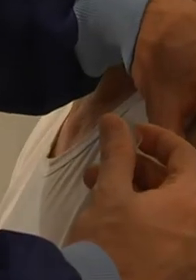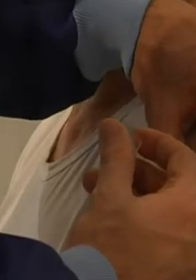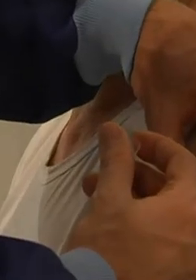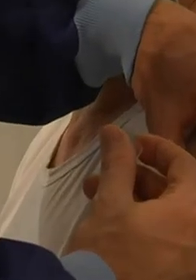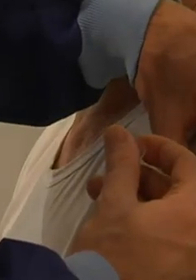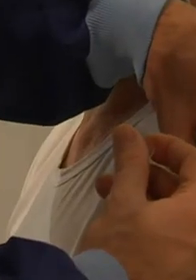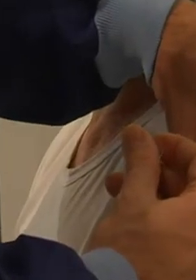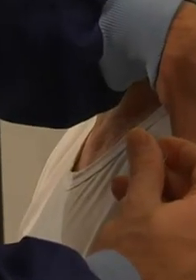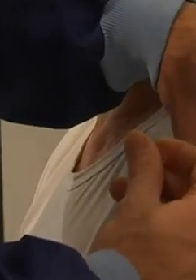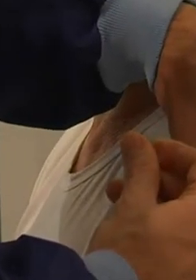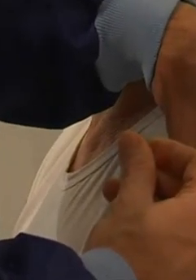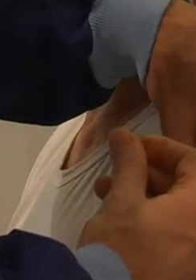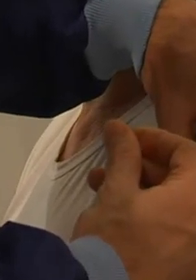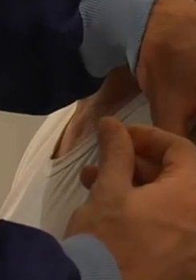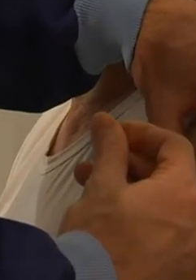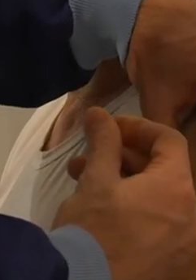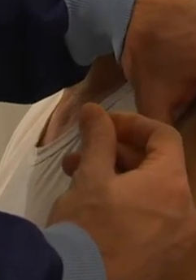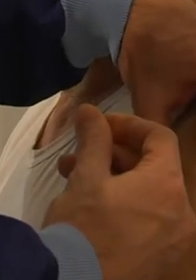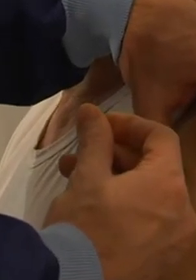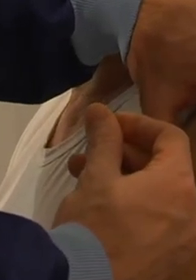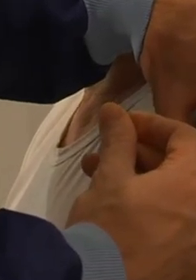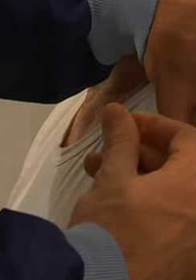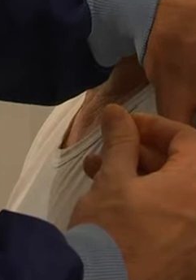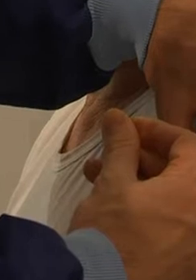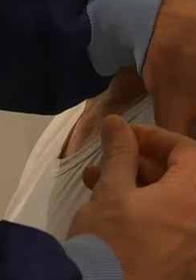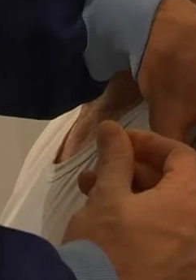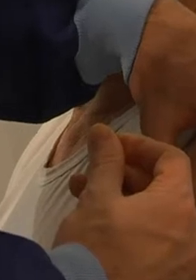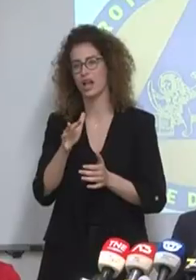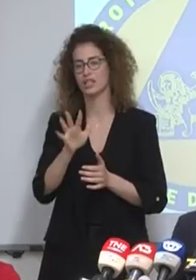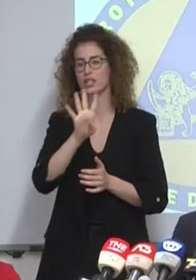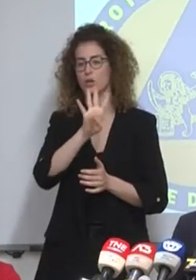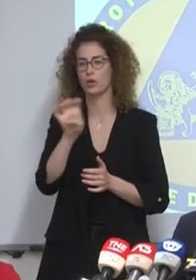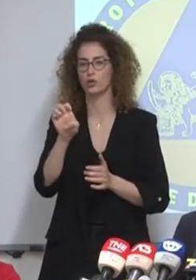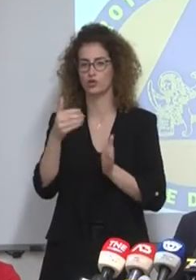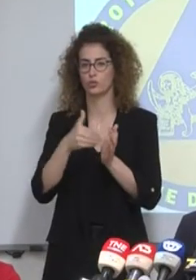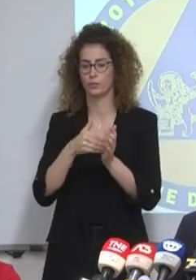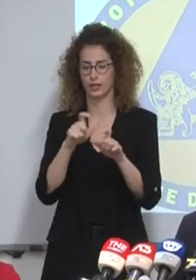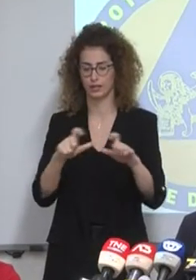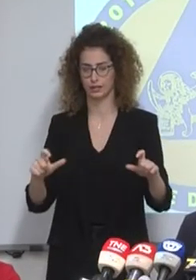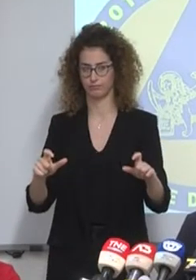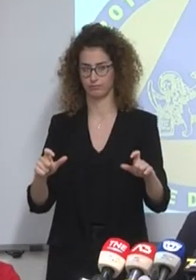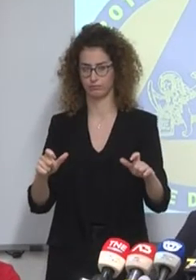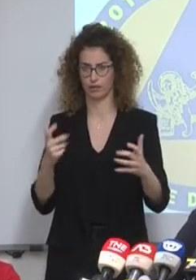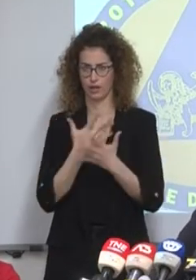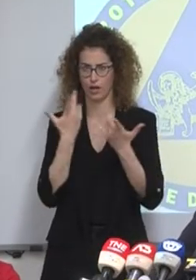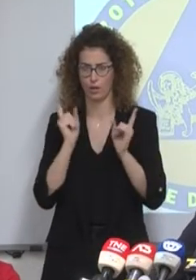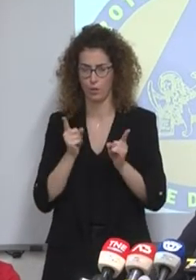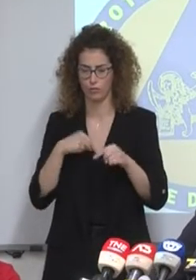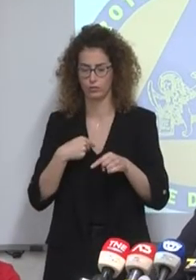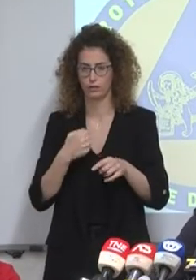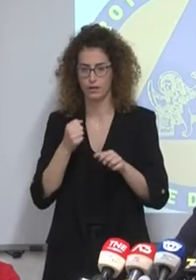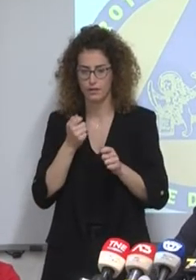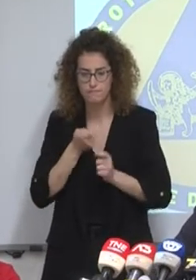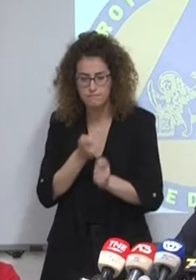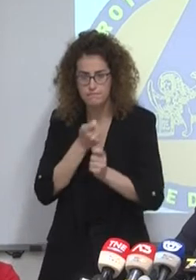prenotarsi per questo luca zaia lancia un appello agli over 60 ovviamente noi adesso spingiamo forte stringiamo